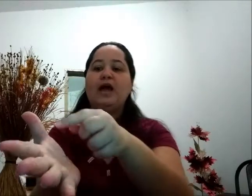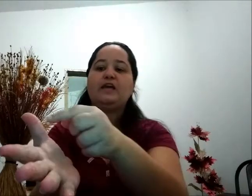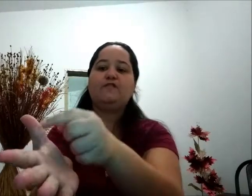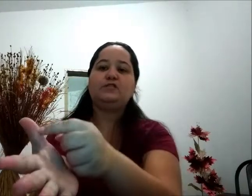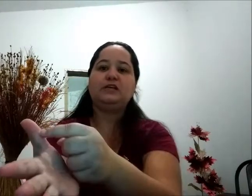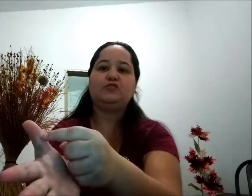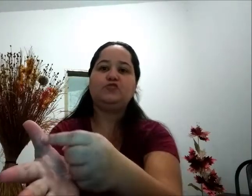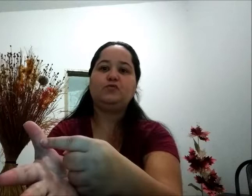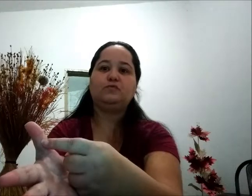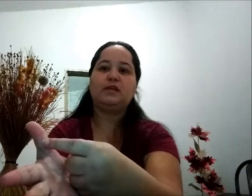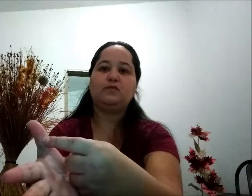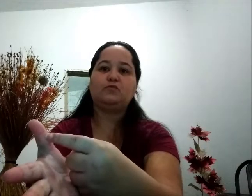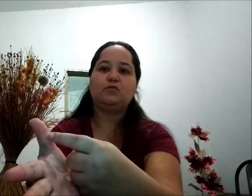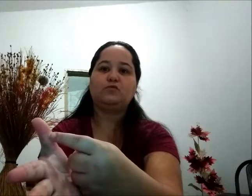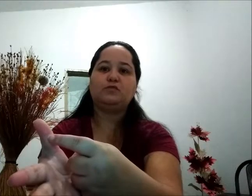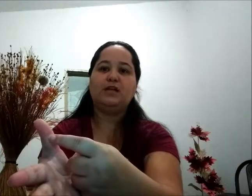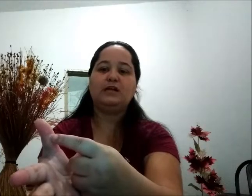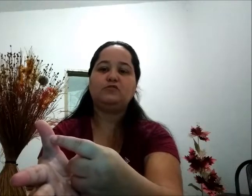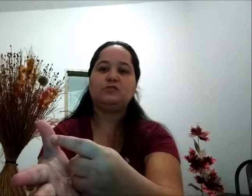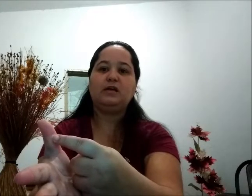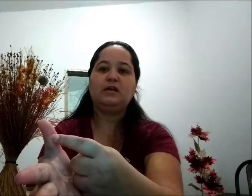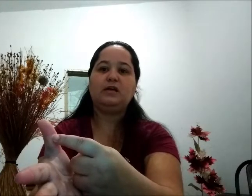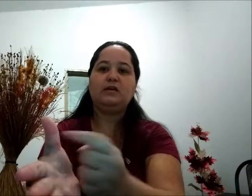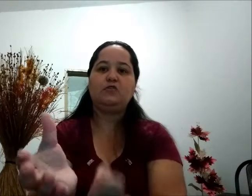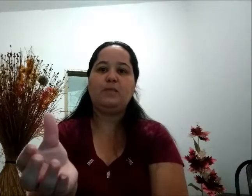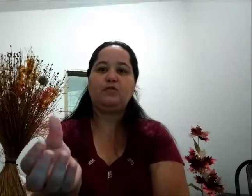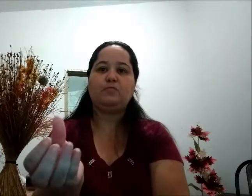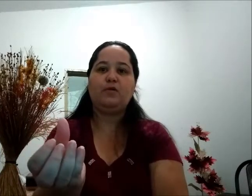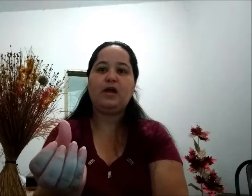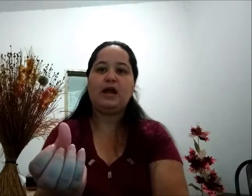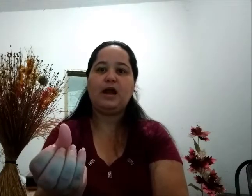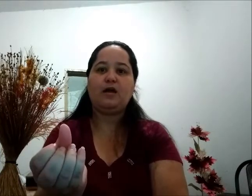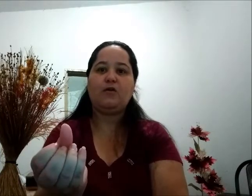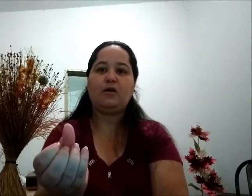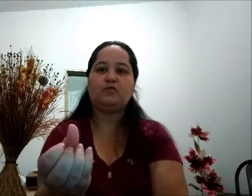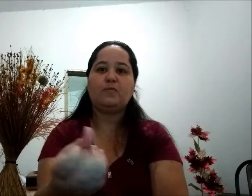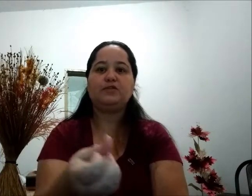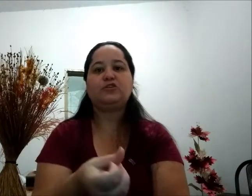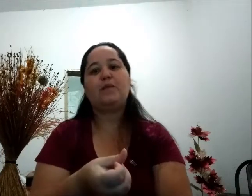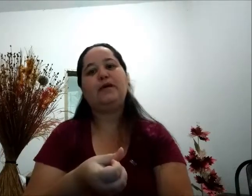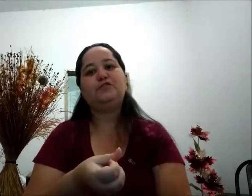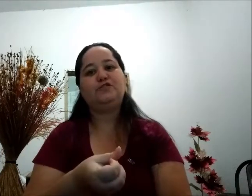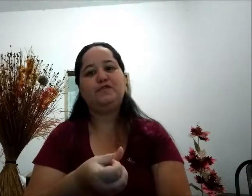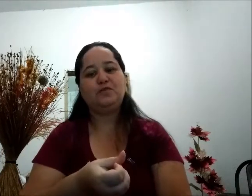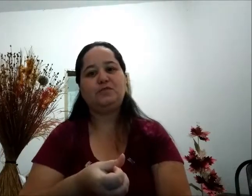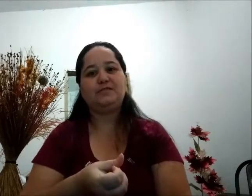que vocês juntem os outros dedos aqui no meio do polegar. Ó, automaticamente virou